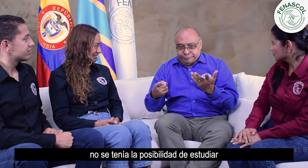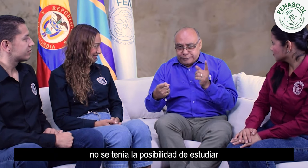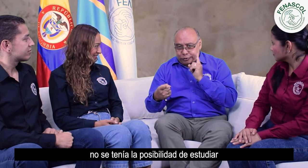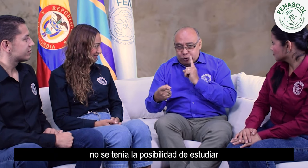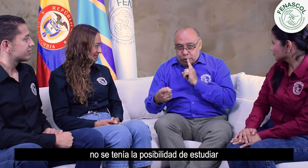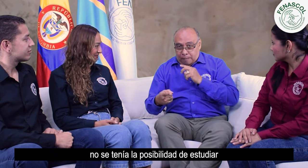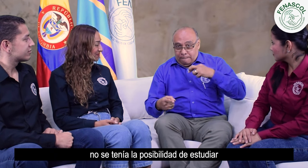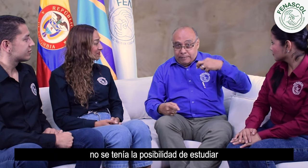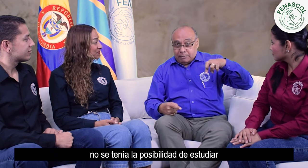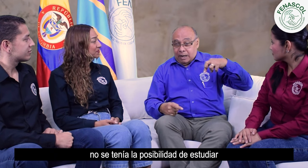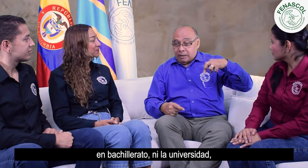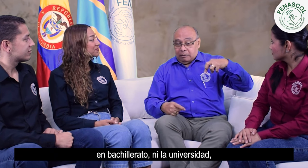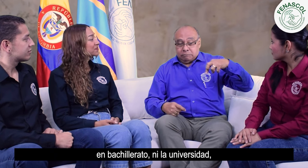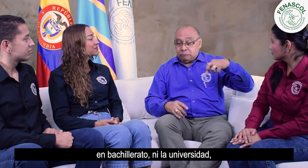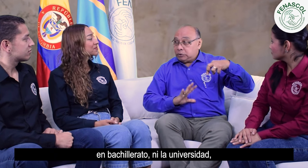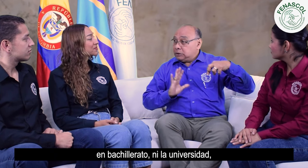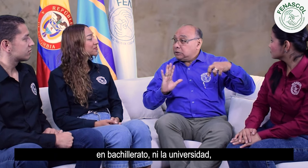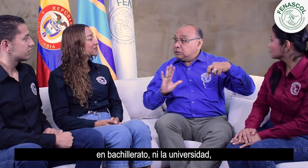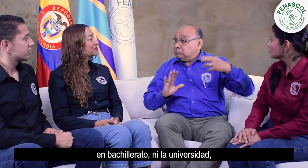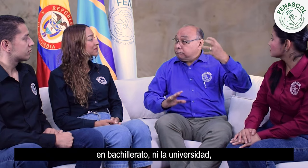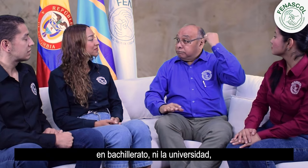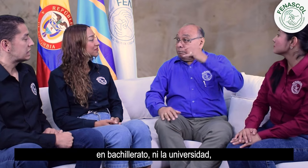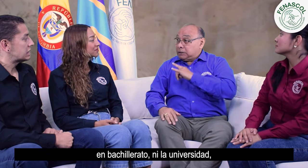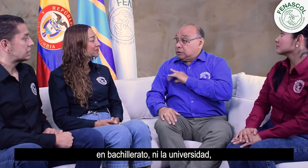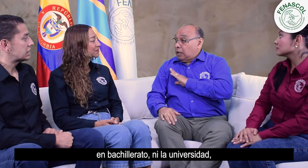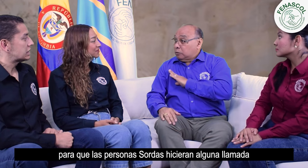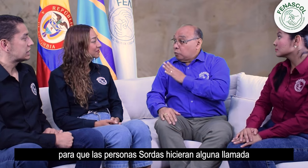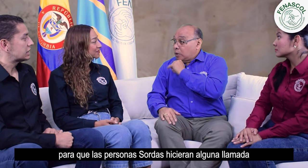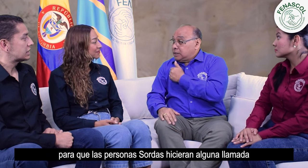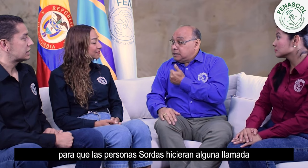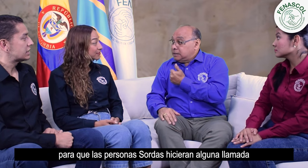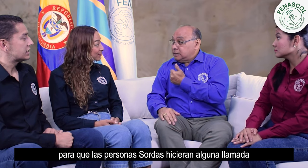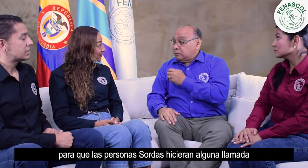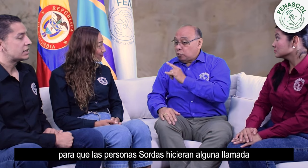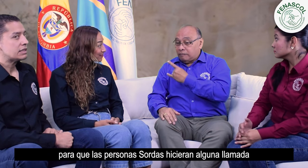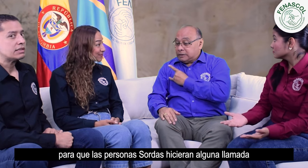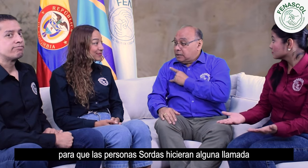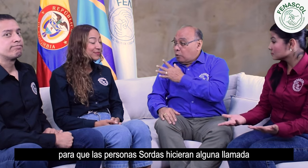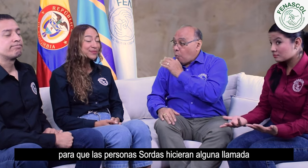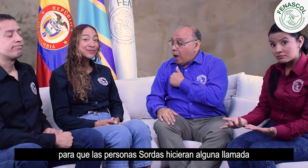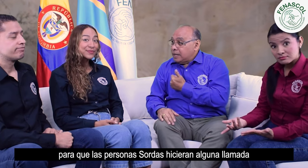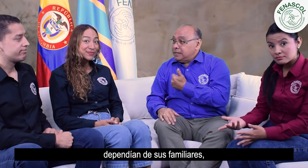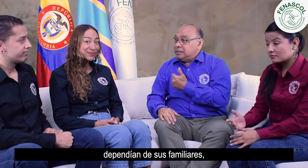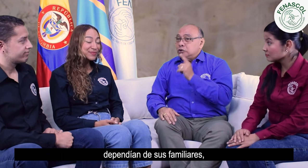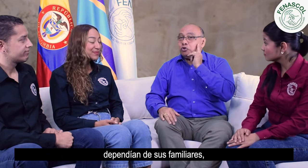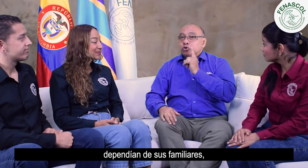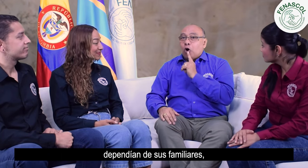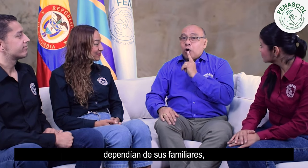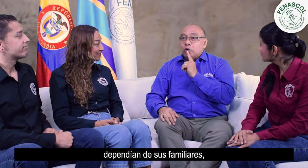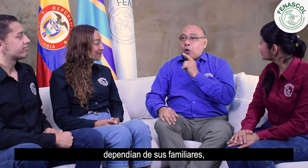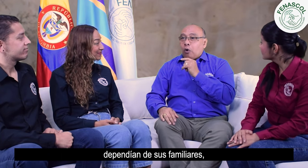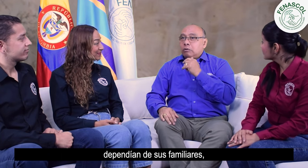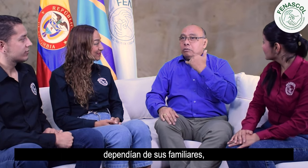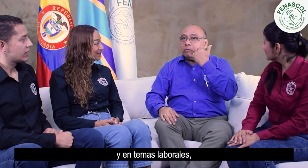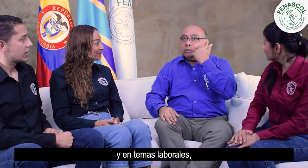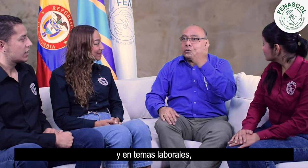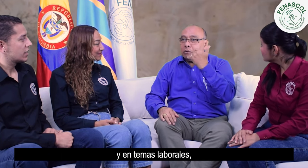la posibilidad de estudiar en bachillerato ni la universidad. Para que las personas sordas hicieran alguna llamada dependían de sus familiares. Y en temas